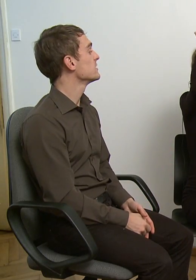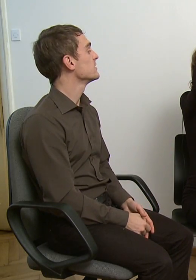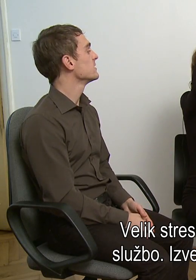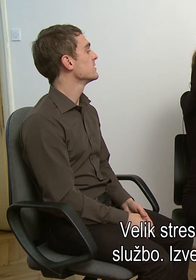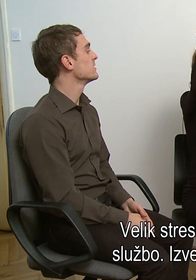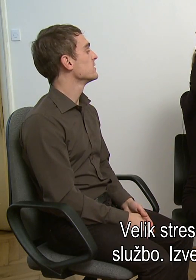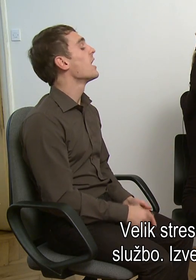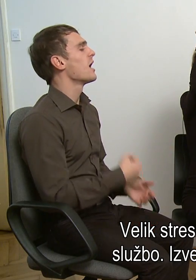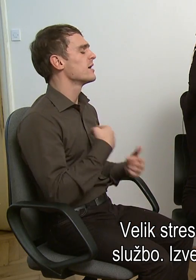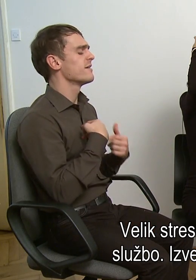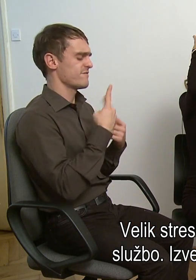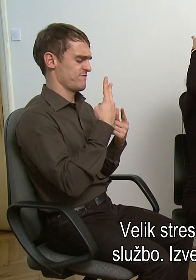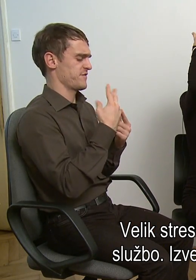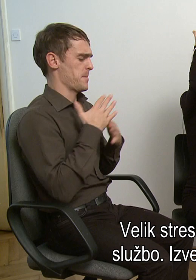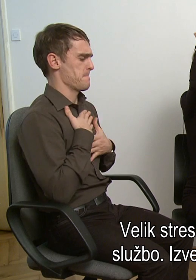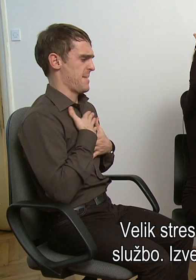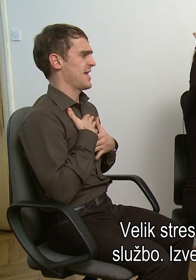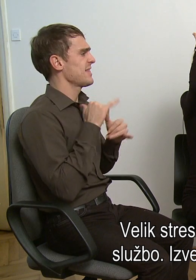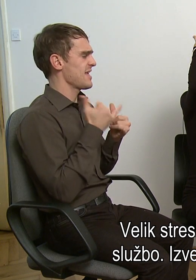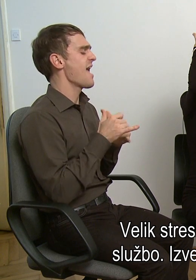Velik stres v meni.